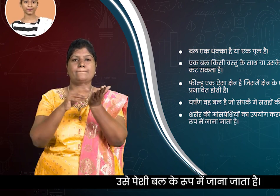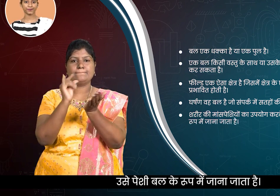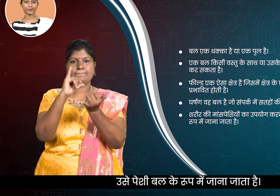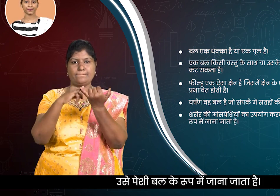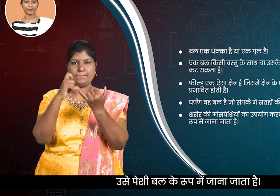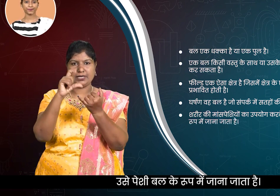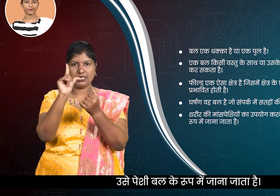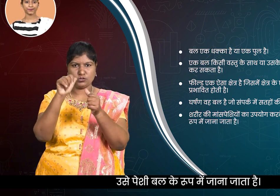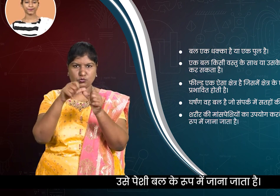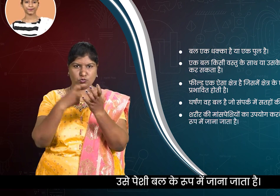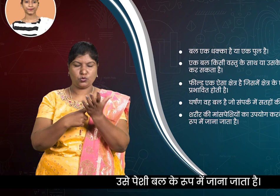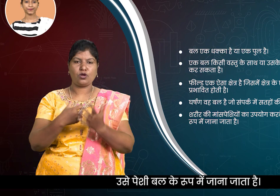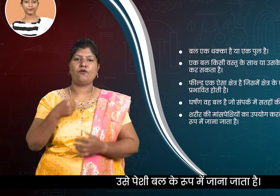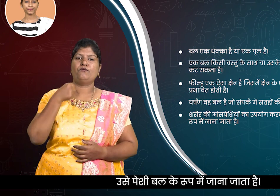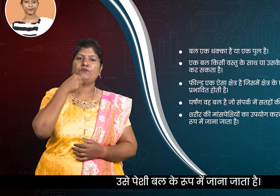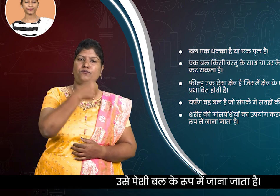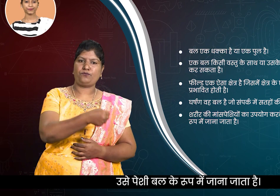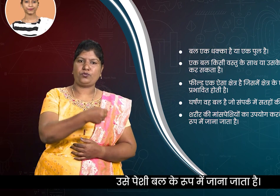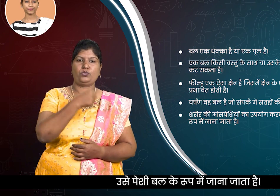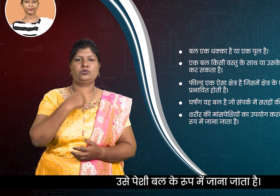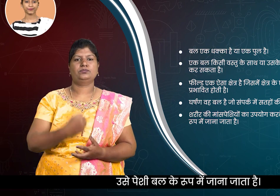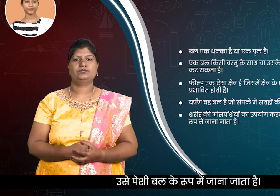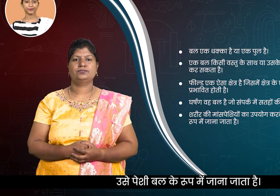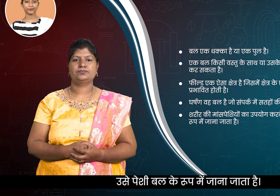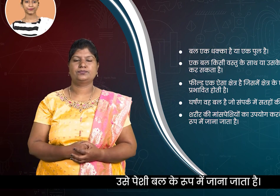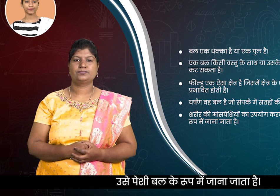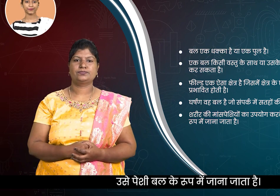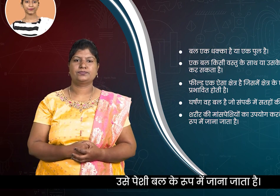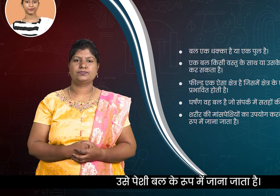के रूप में जाना जाता है।